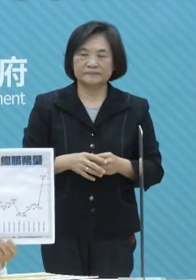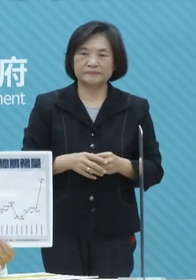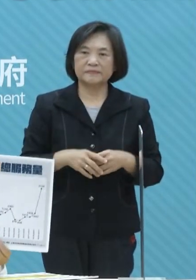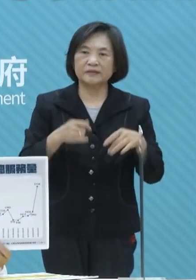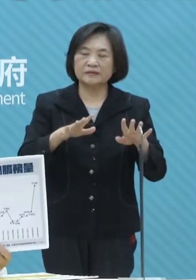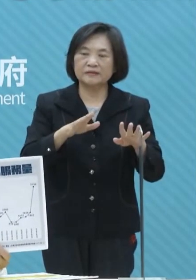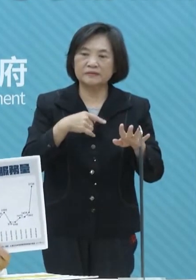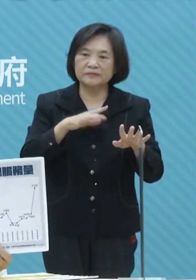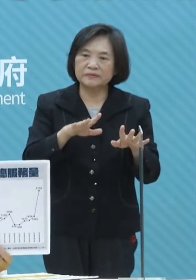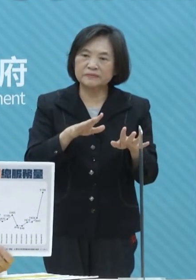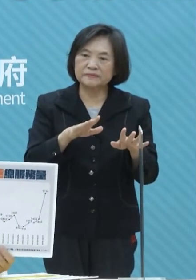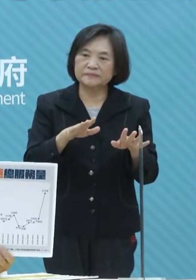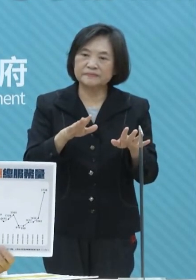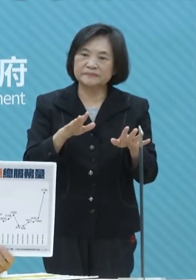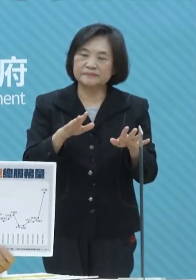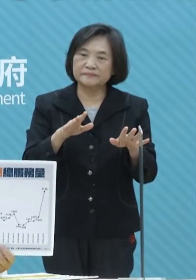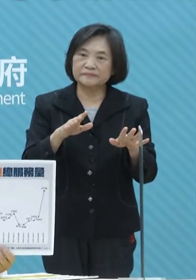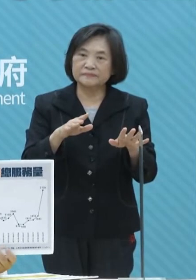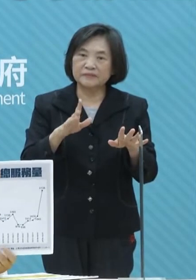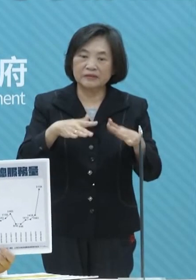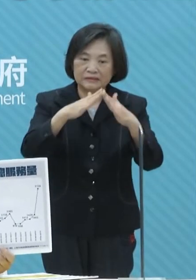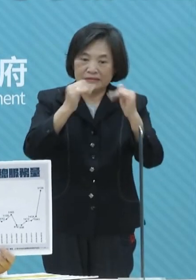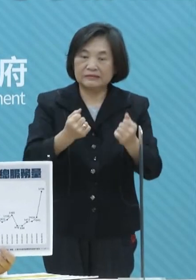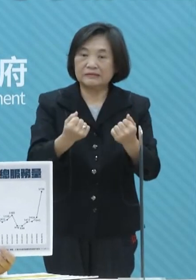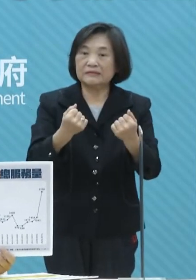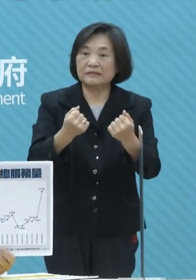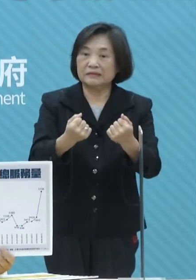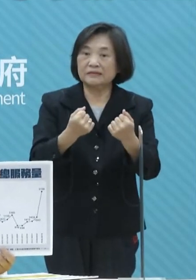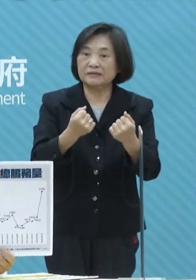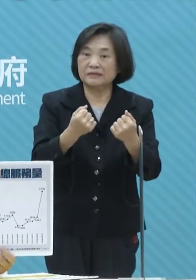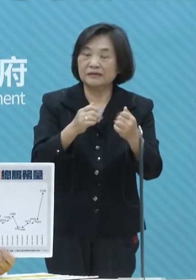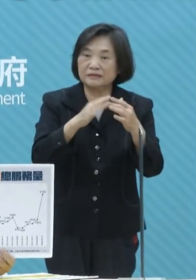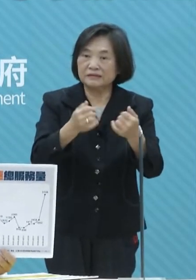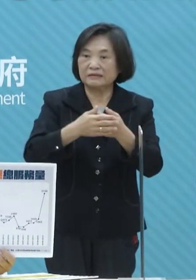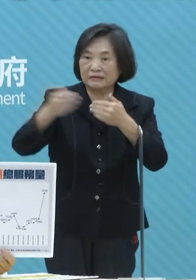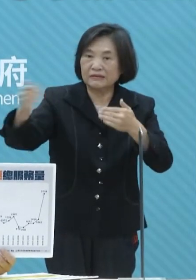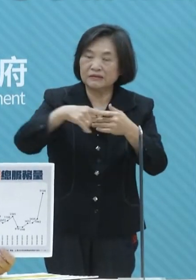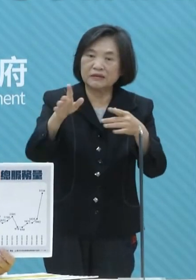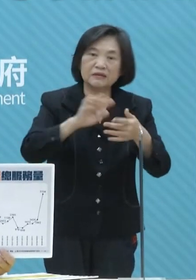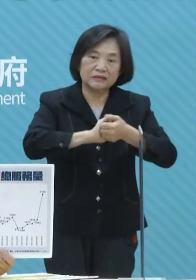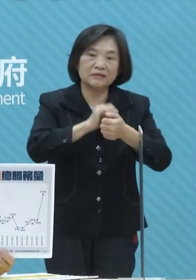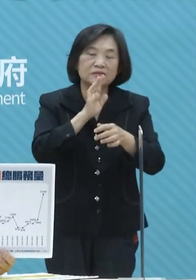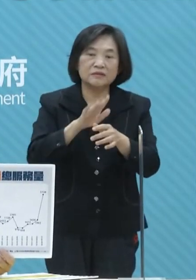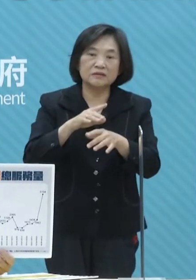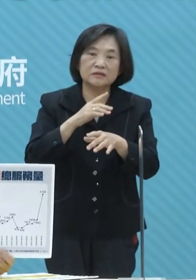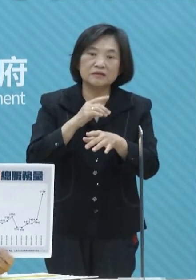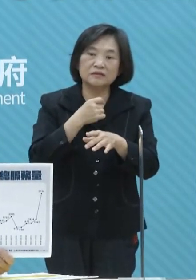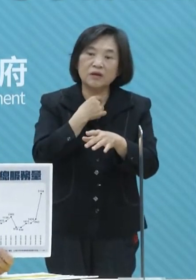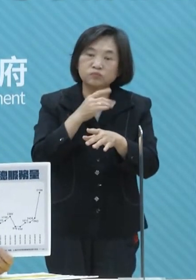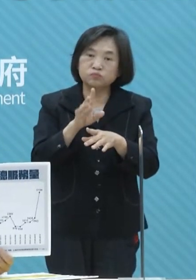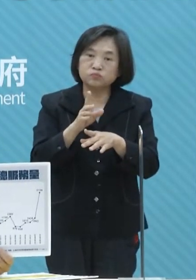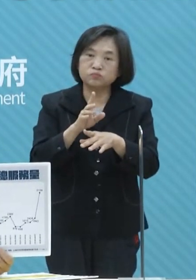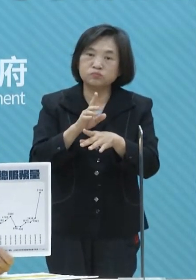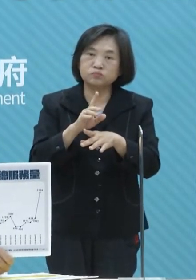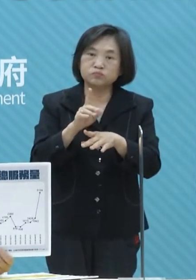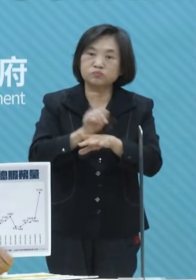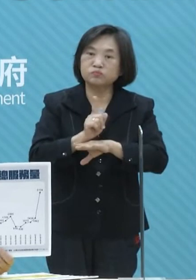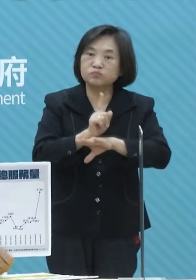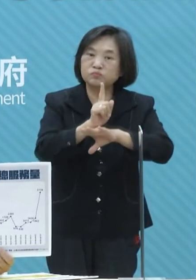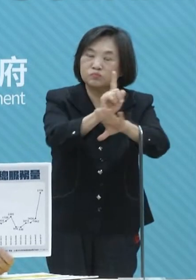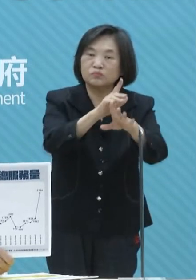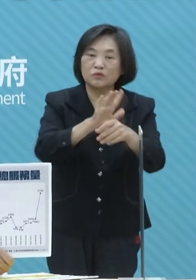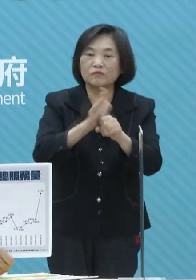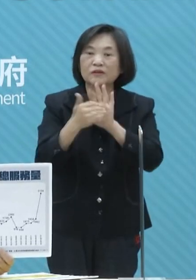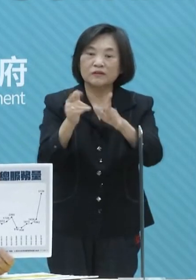反映出来哦，因为我们在一旦居家隔离哦，就要带出来做，用防疫计程再去那